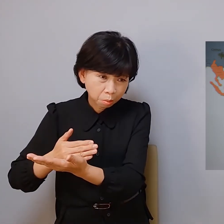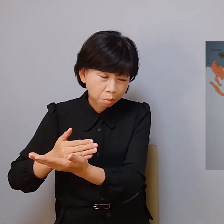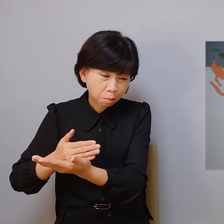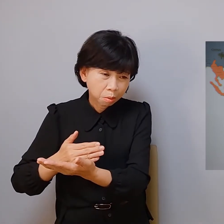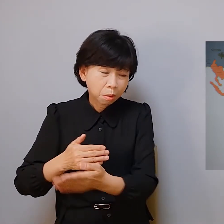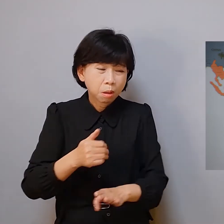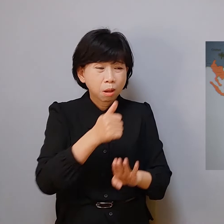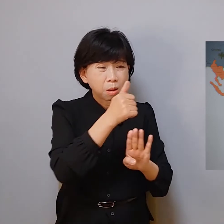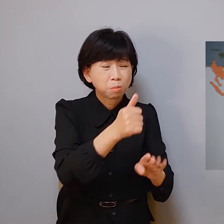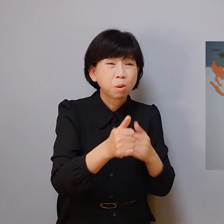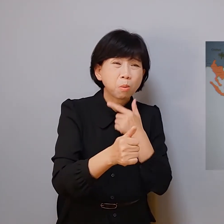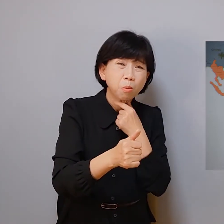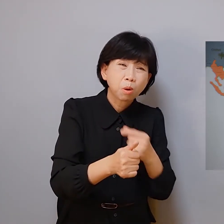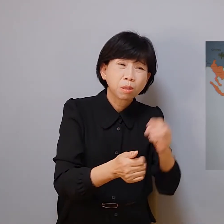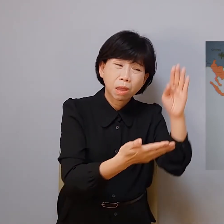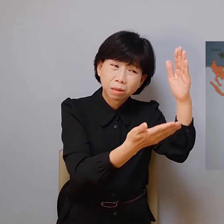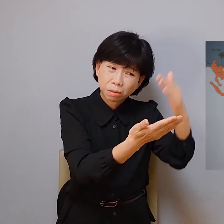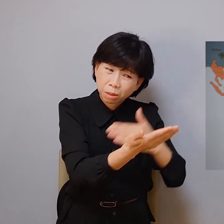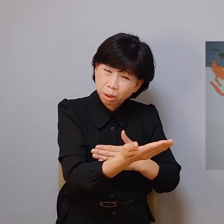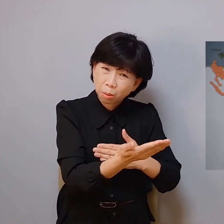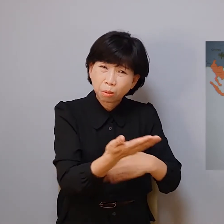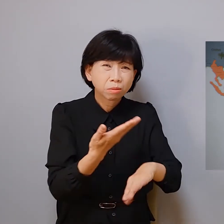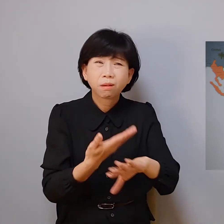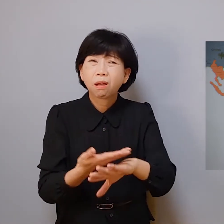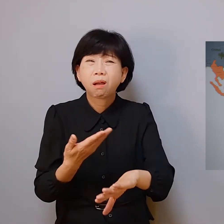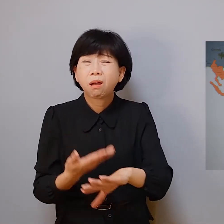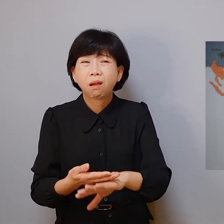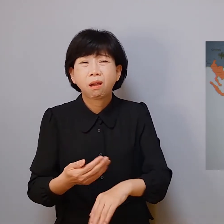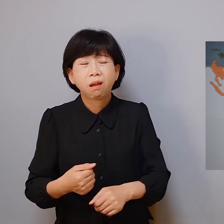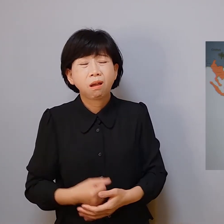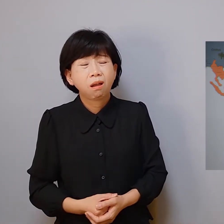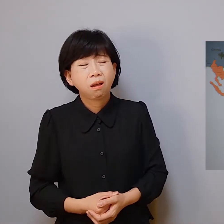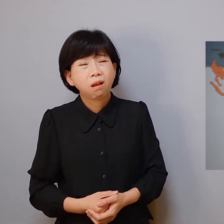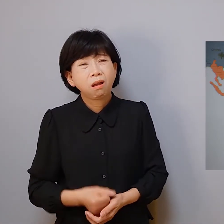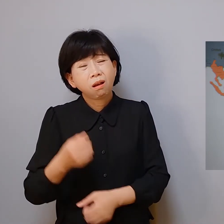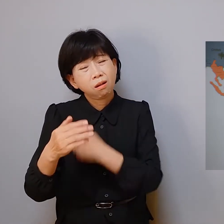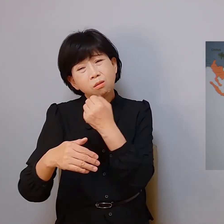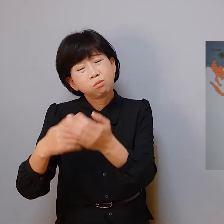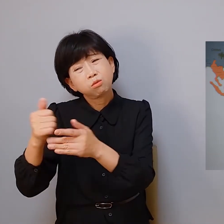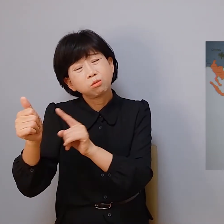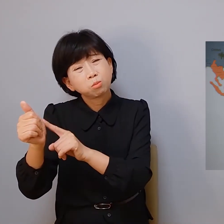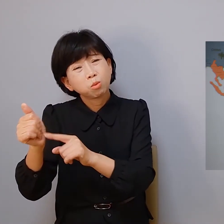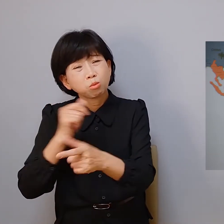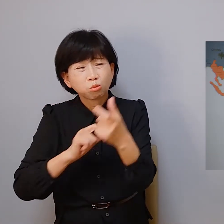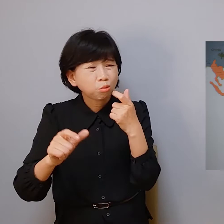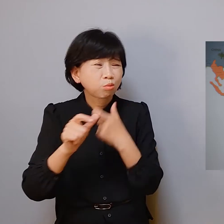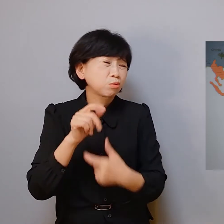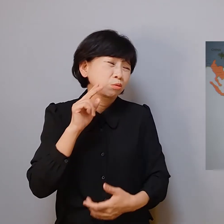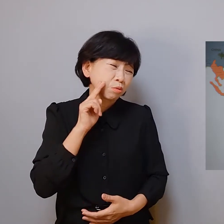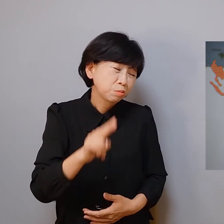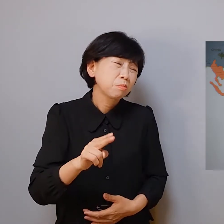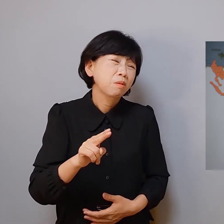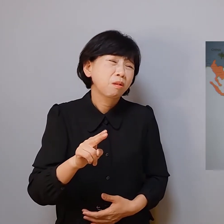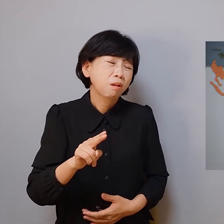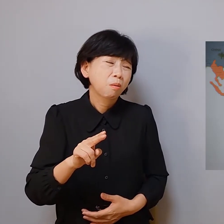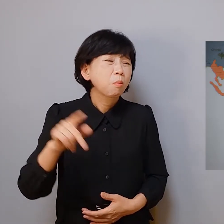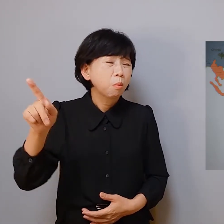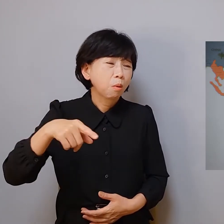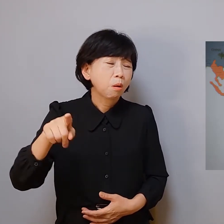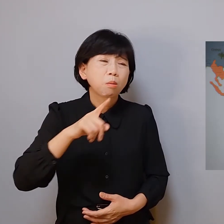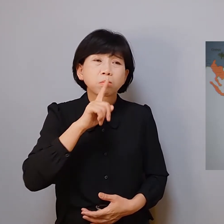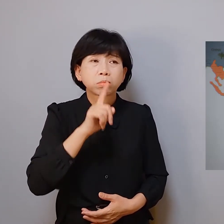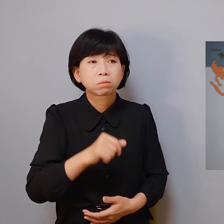아니었어요. 하박국이 듣고 싶은 말이 있는데 하나님은요 지금 다른 이야기를 하고 계신 거죠. 여러분